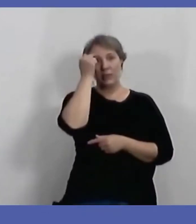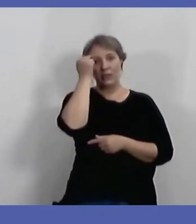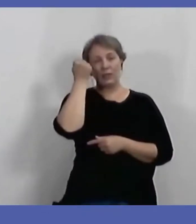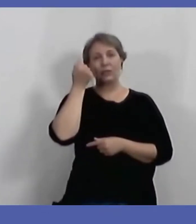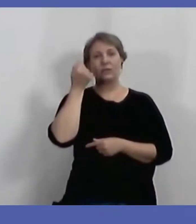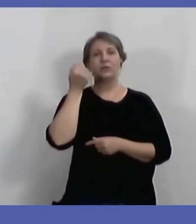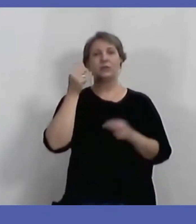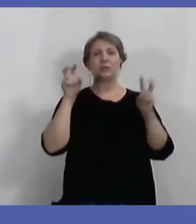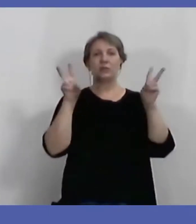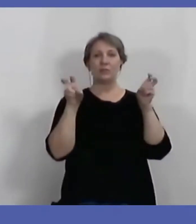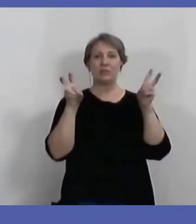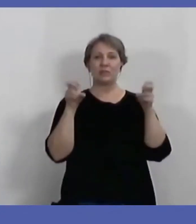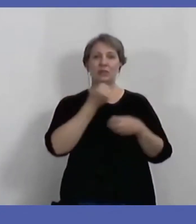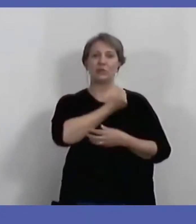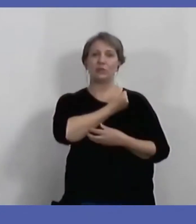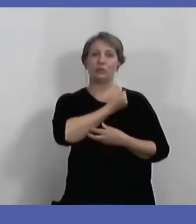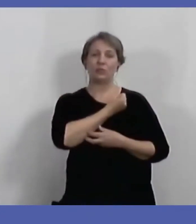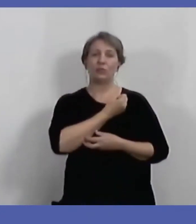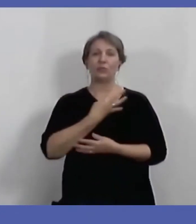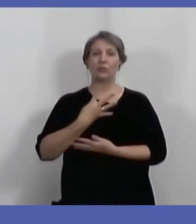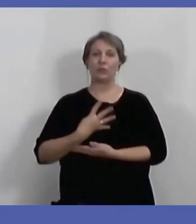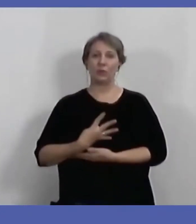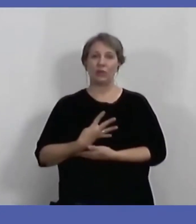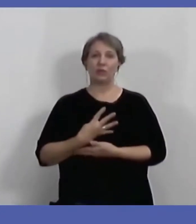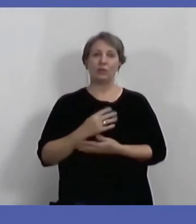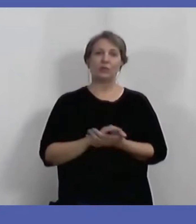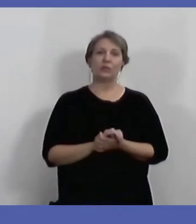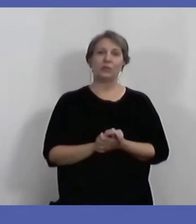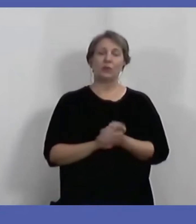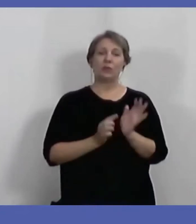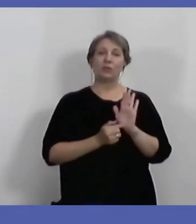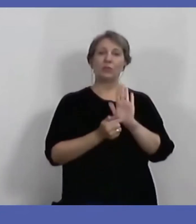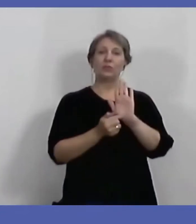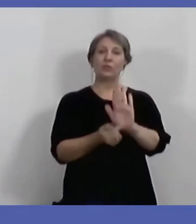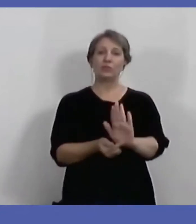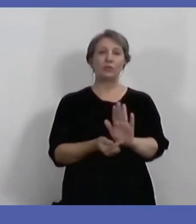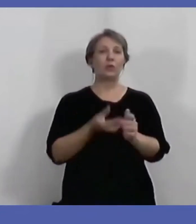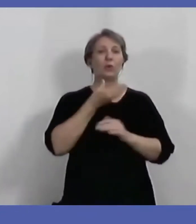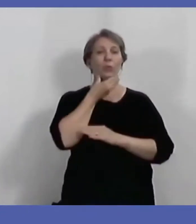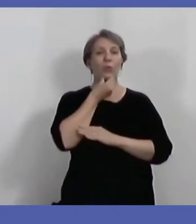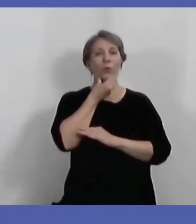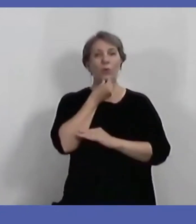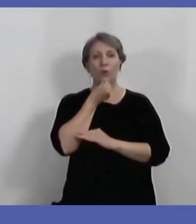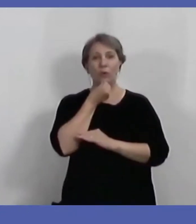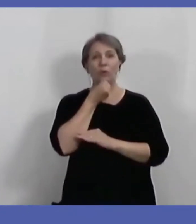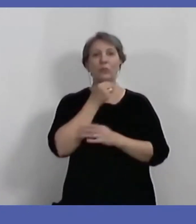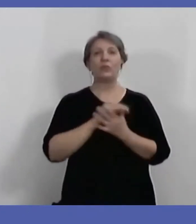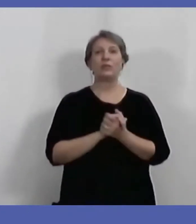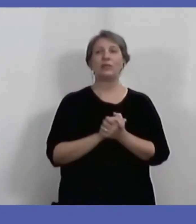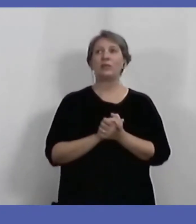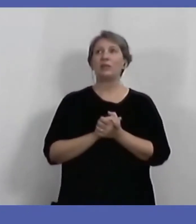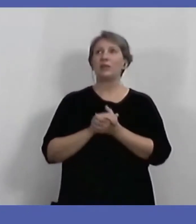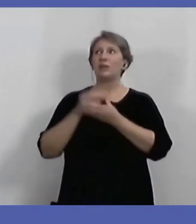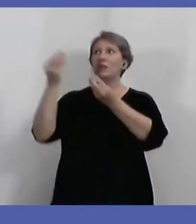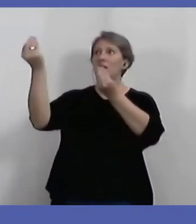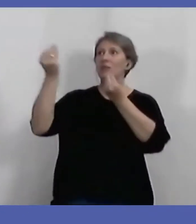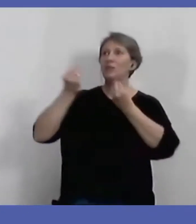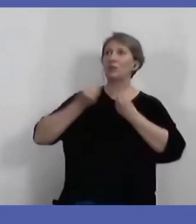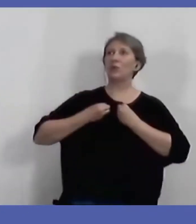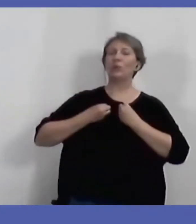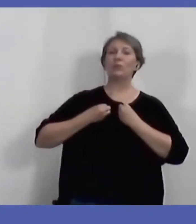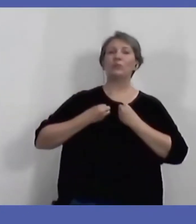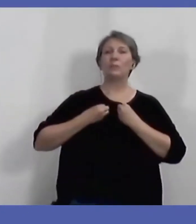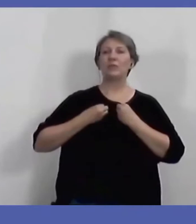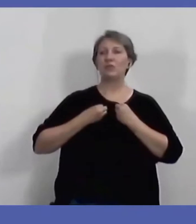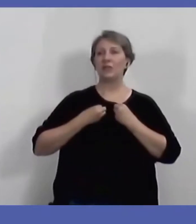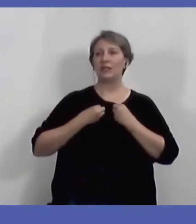mensagem 4, e diz que o homem, depois da queda, adquiriu uma personalidade autônoma. Vocês ouviram isso